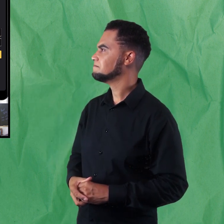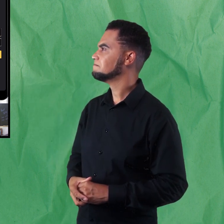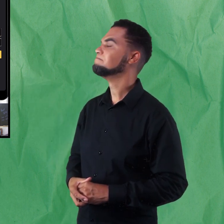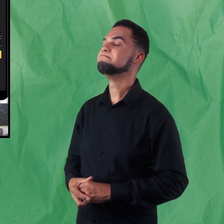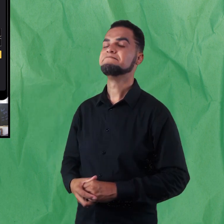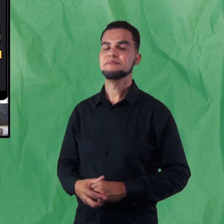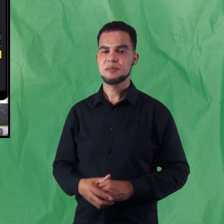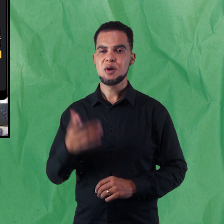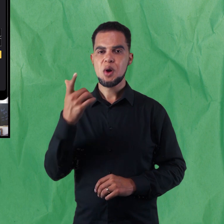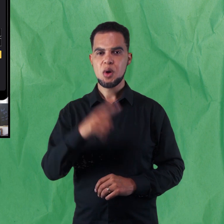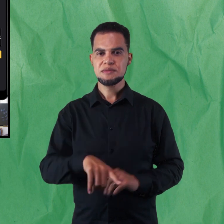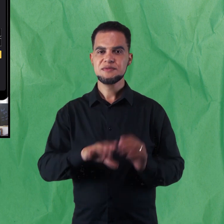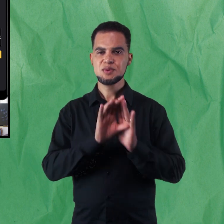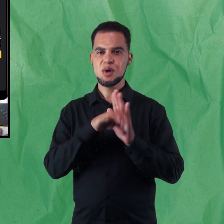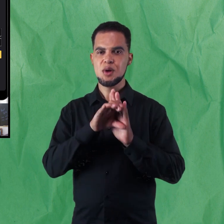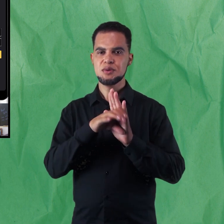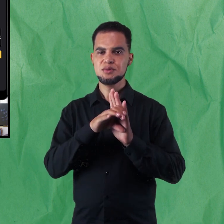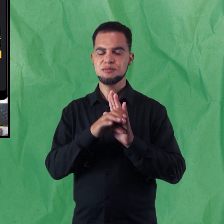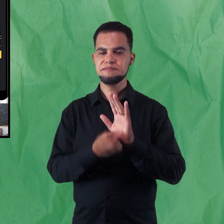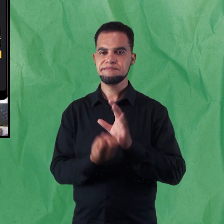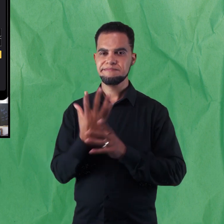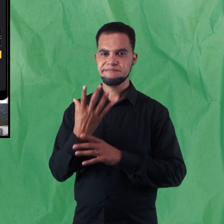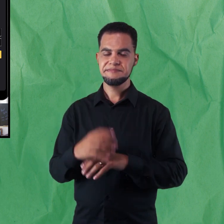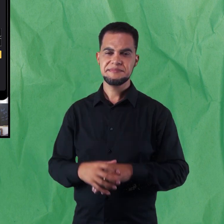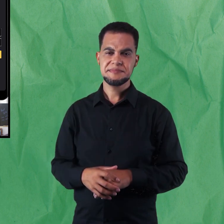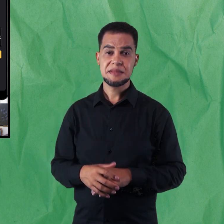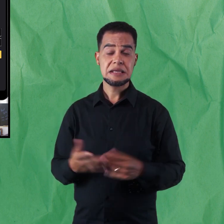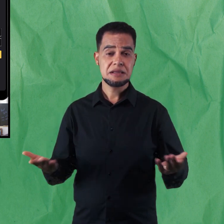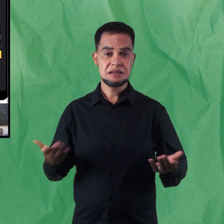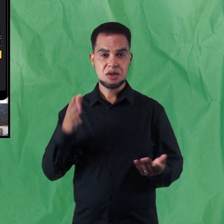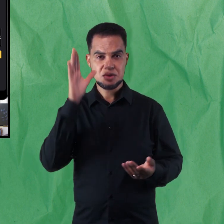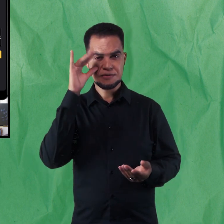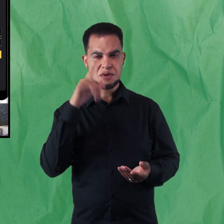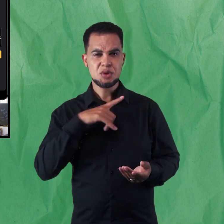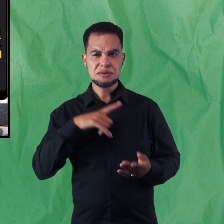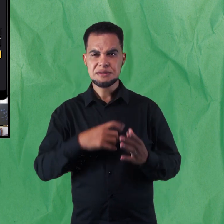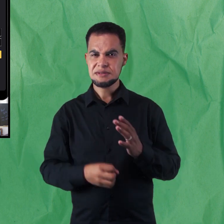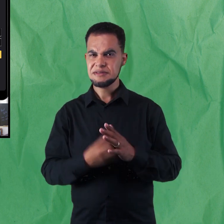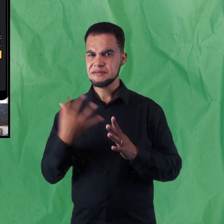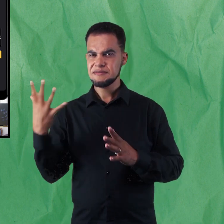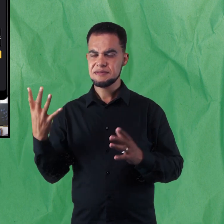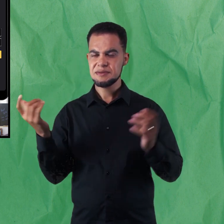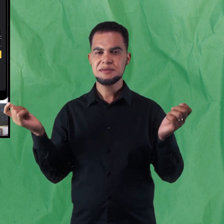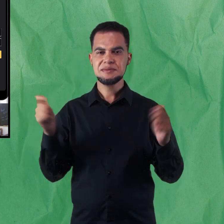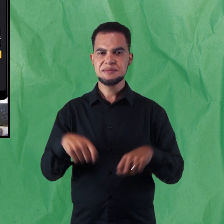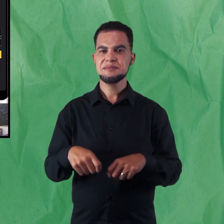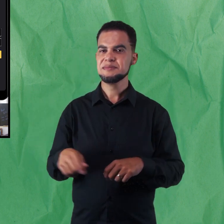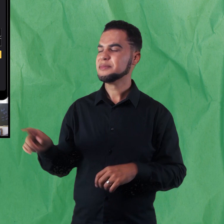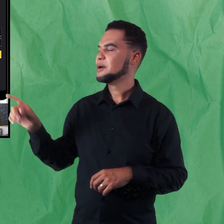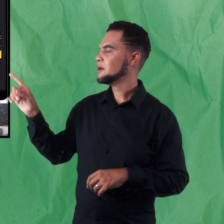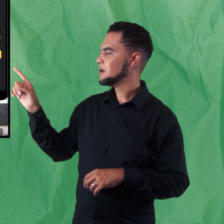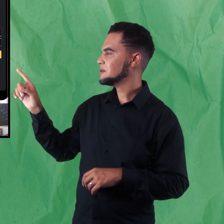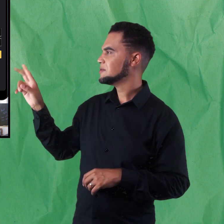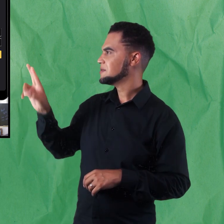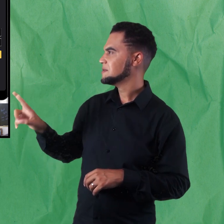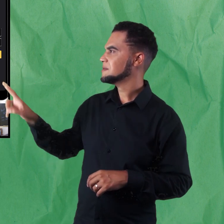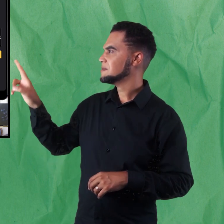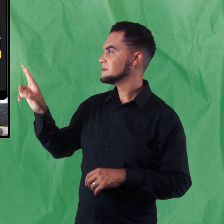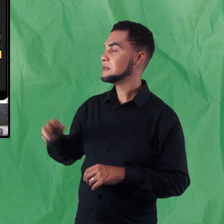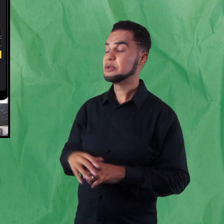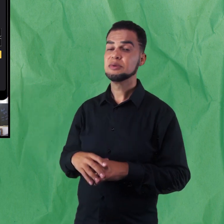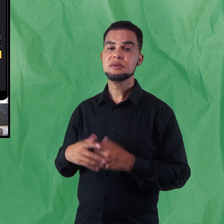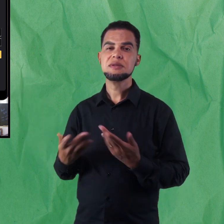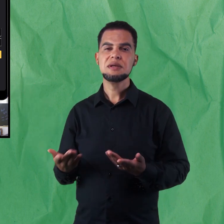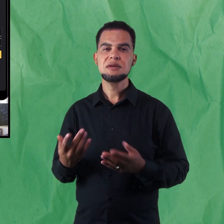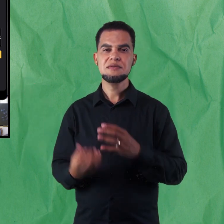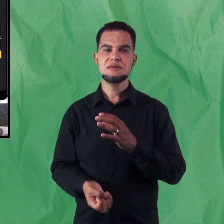Então, mais um código aqui, né? Então, a gente viu que tem vários códigos que a gente pode estar trabalhando. E